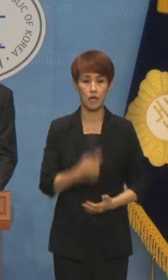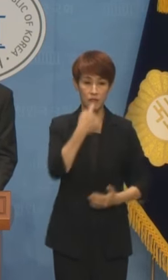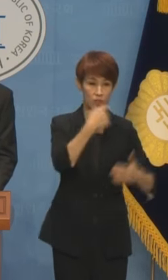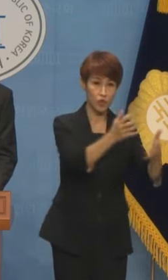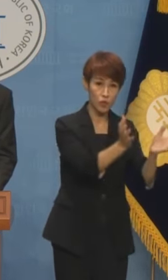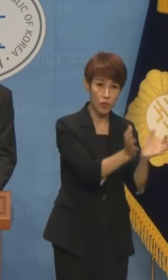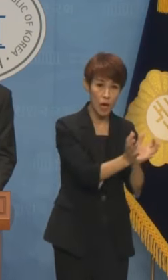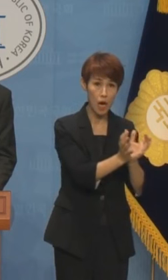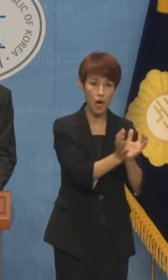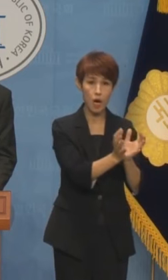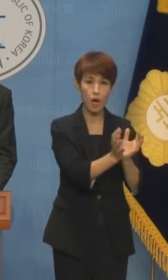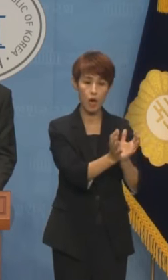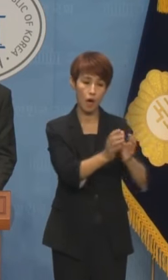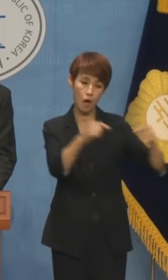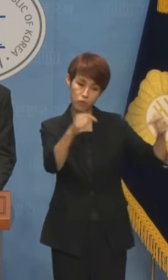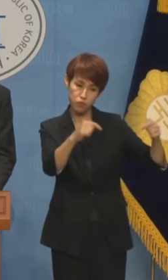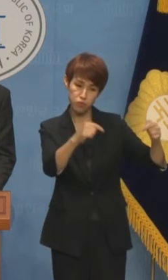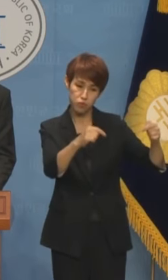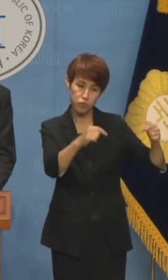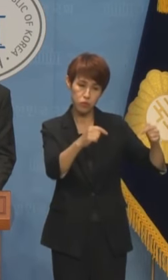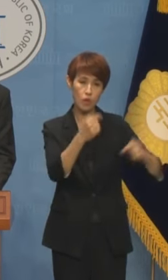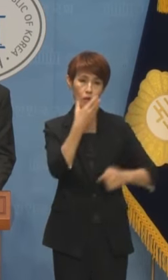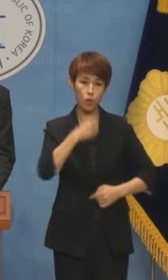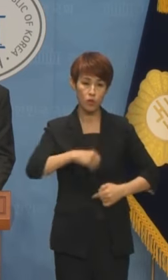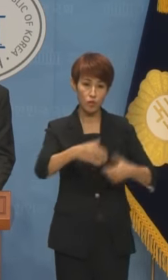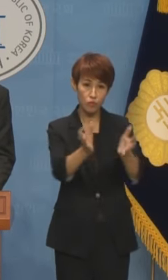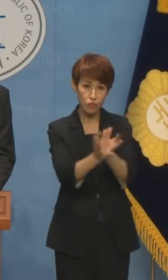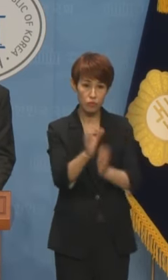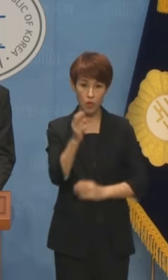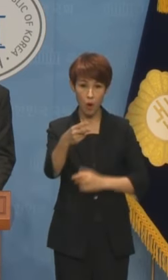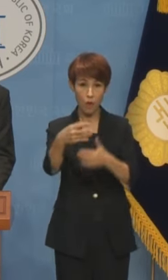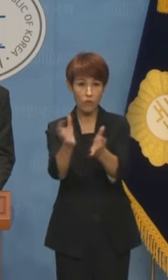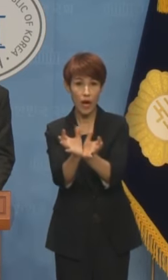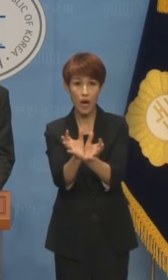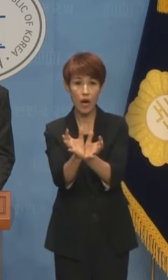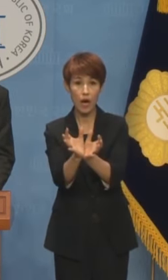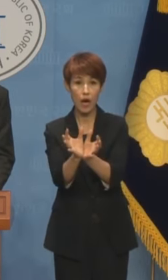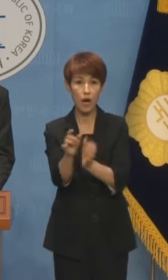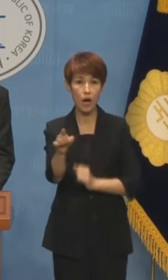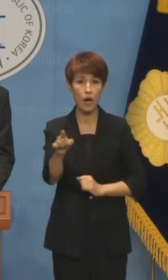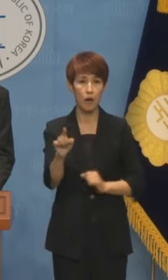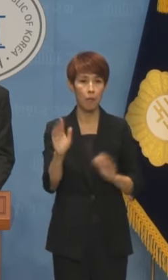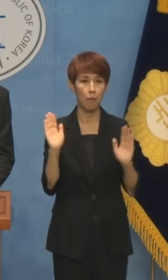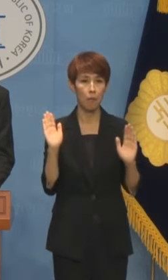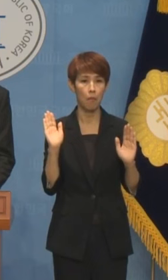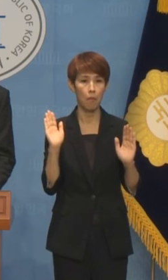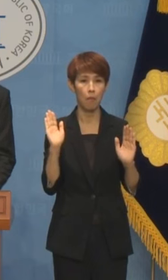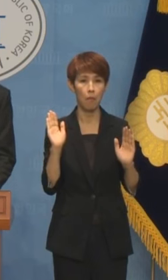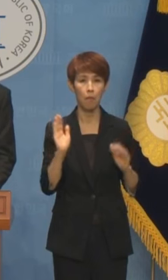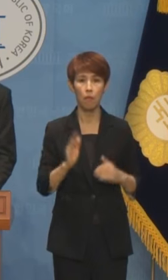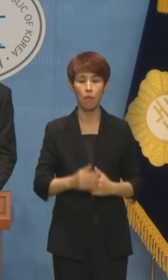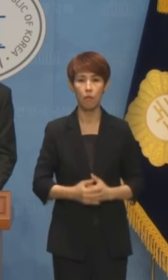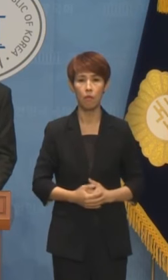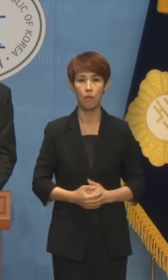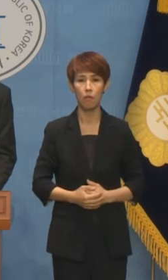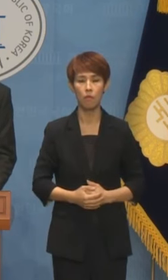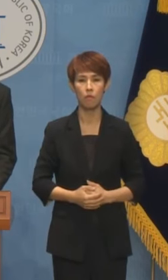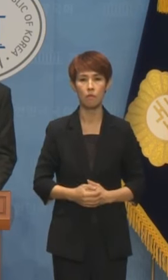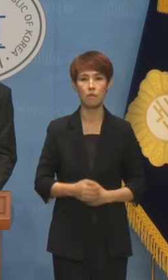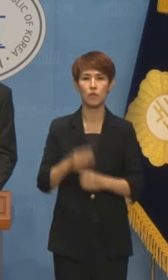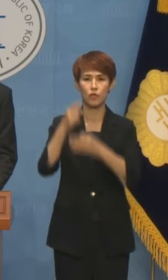민주당과 협의를 진행 중이던 복지부, 여당은 모든 것을 멈춰버렸다.